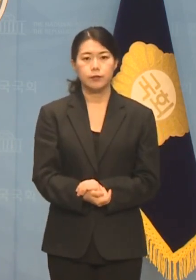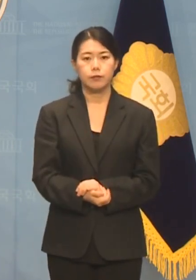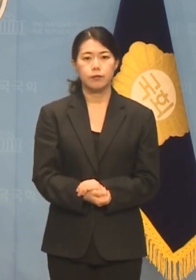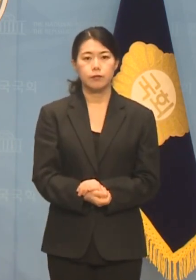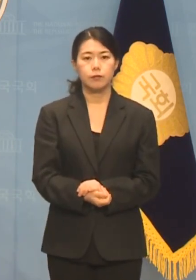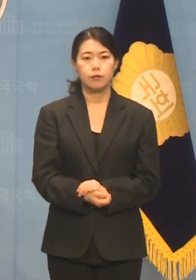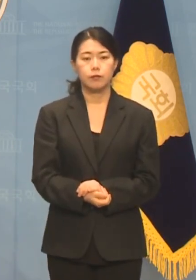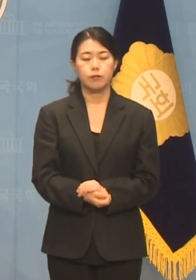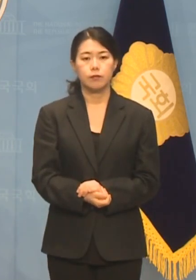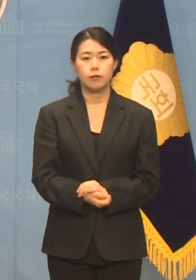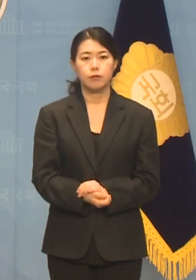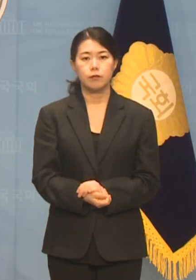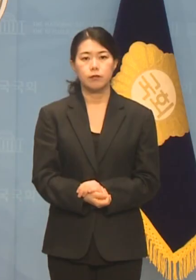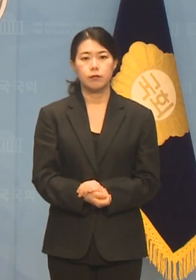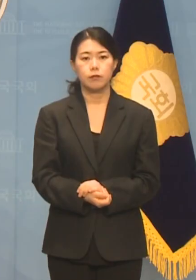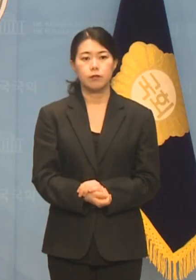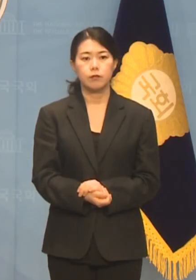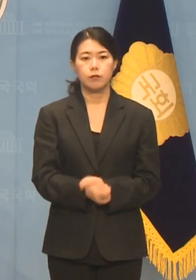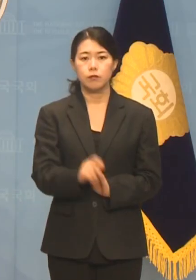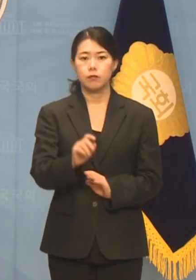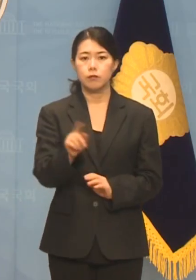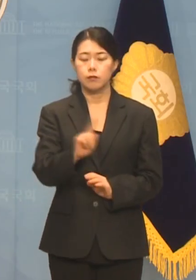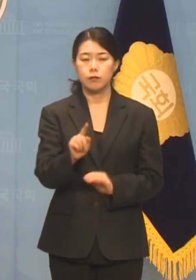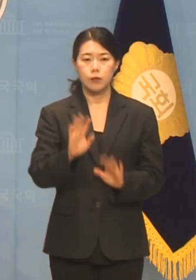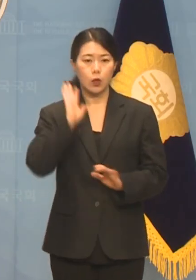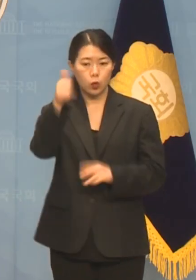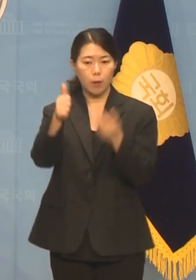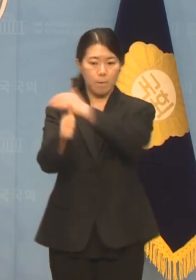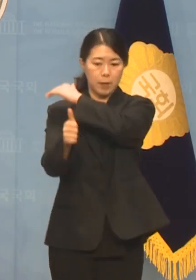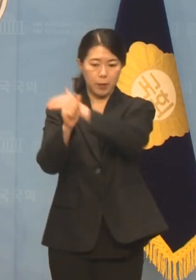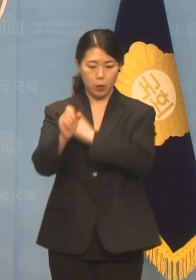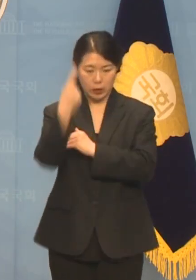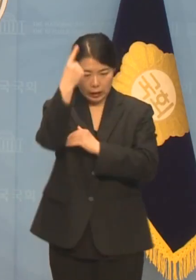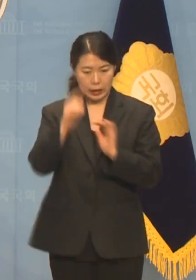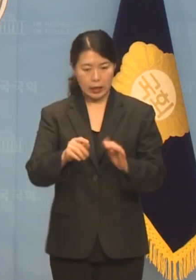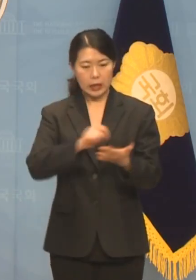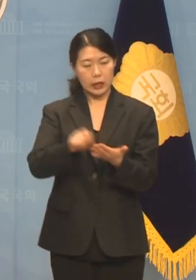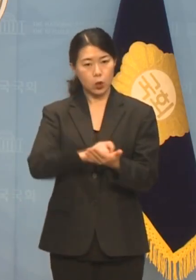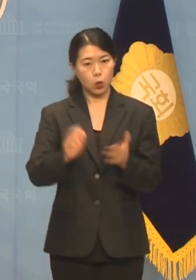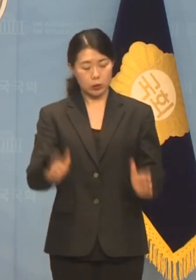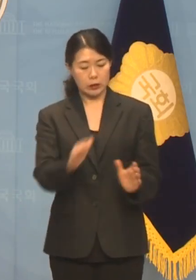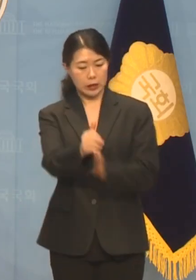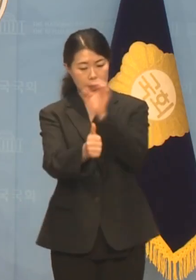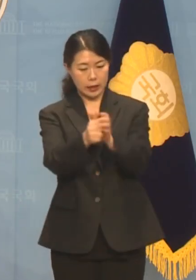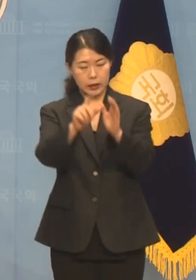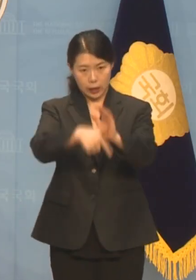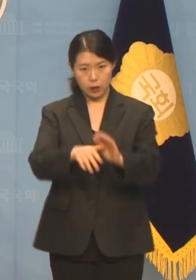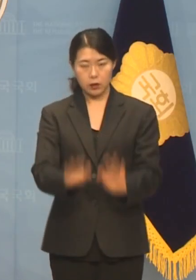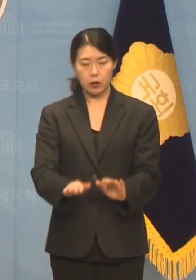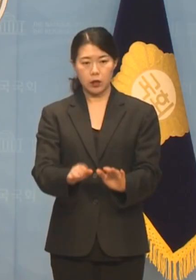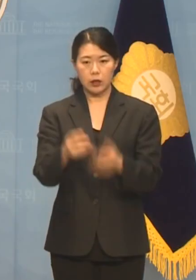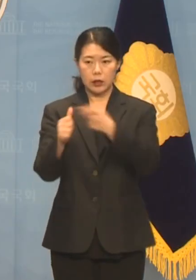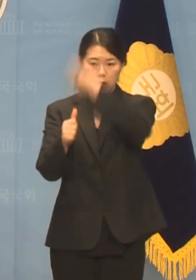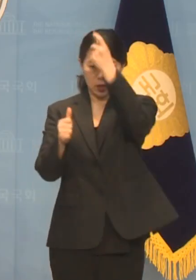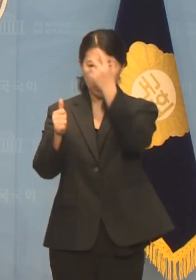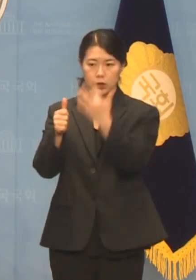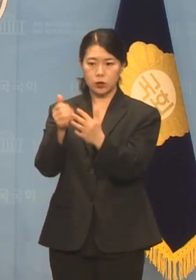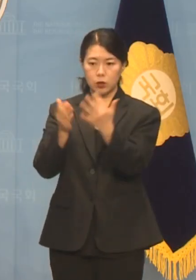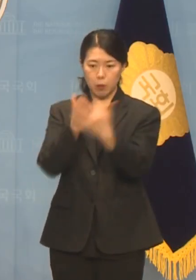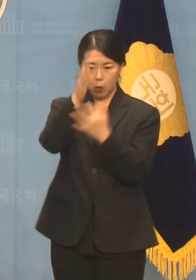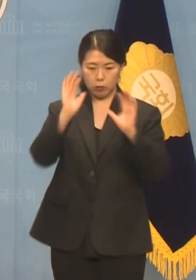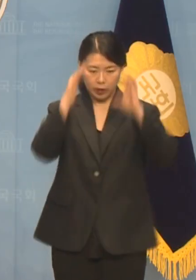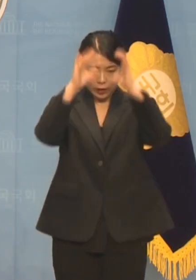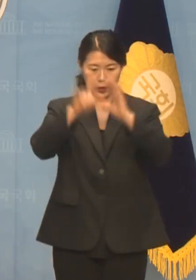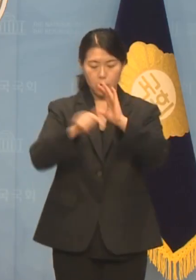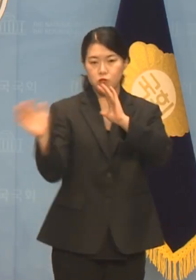규정했습니다. 이는 대통령 파면으로 인한 대통령 기록물 이관 시 탄핵소추 의결 때부터 이관에